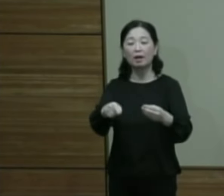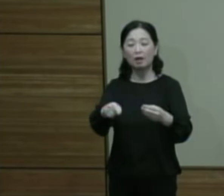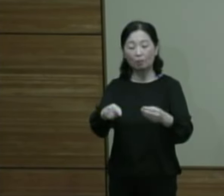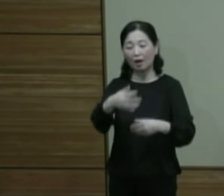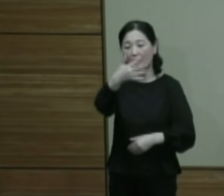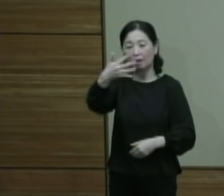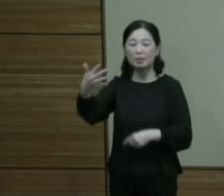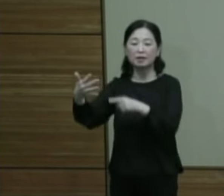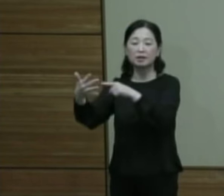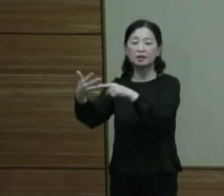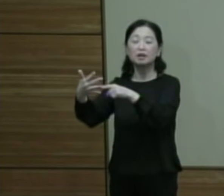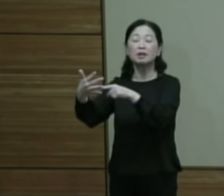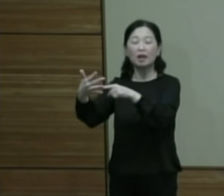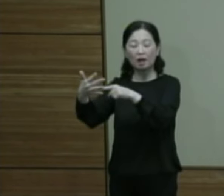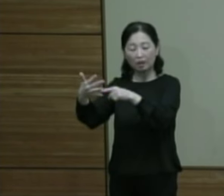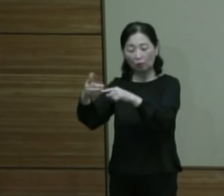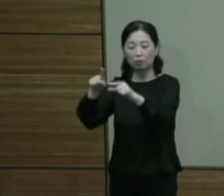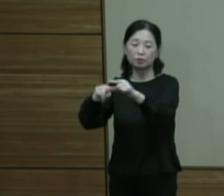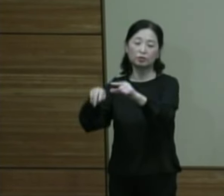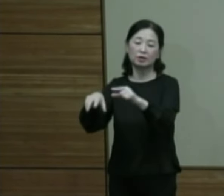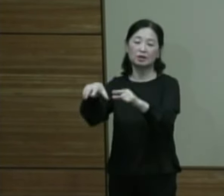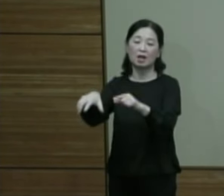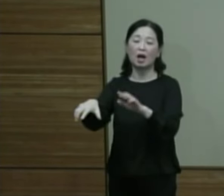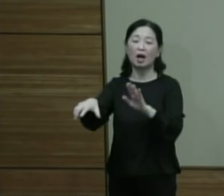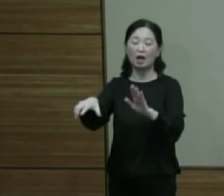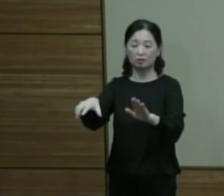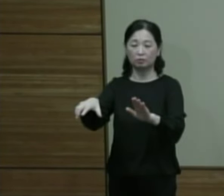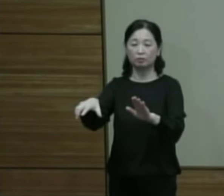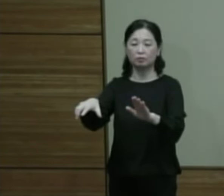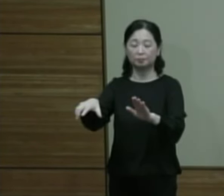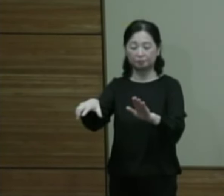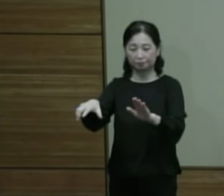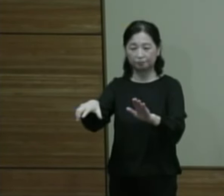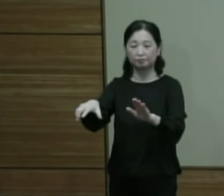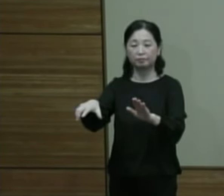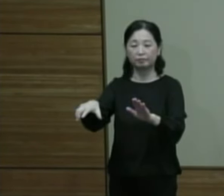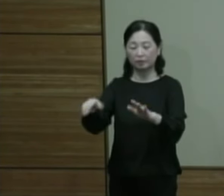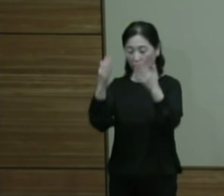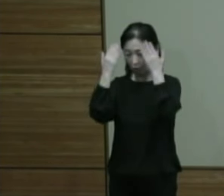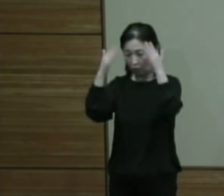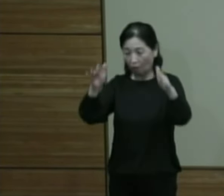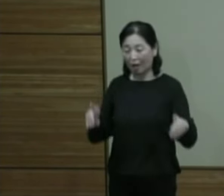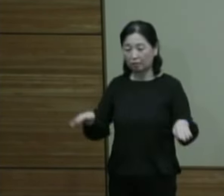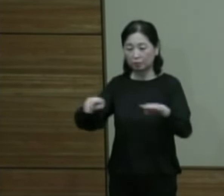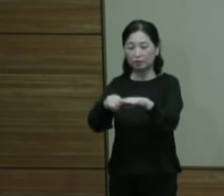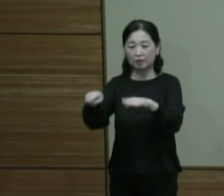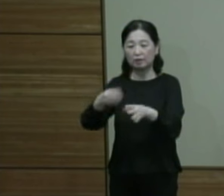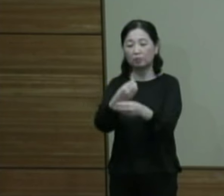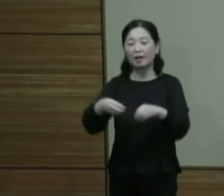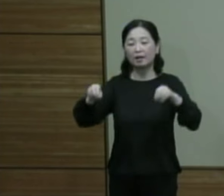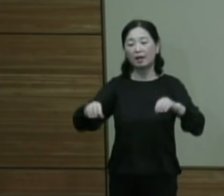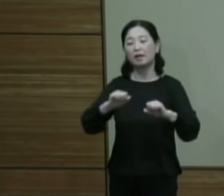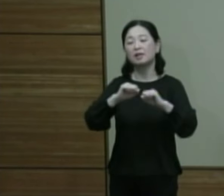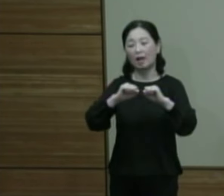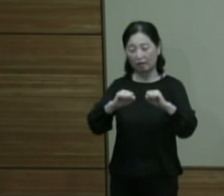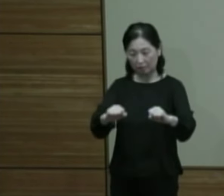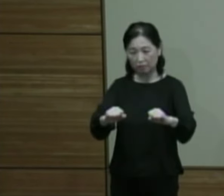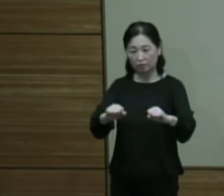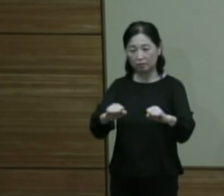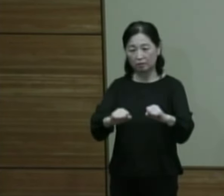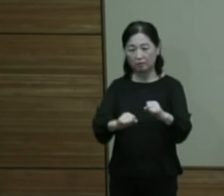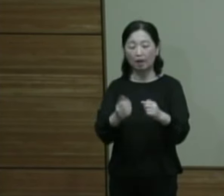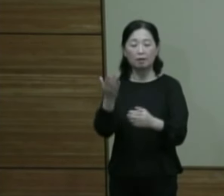ロサンゼルスに拠点のあります全米日系博物館と提携してやりまして、もとも